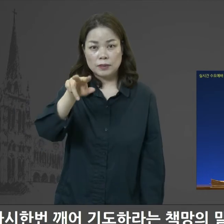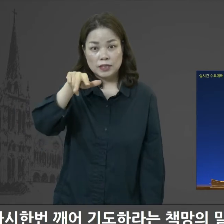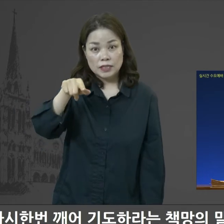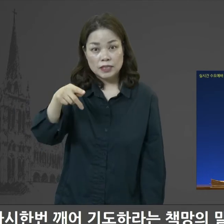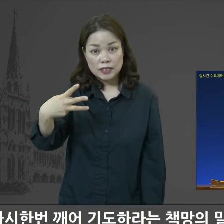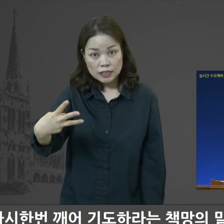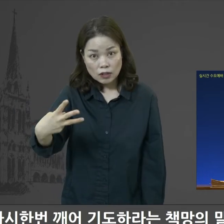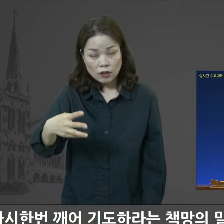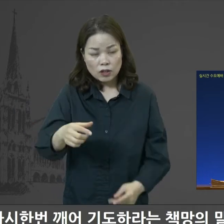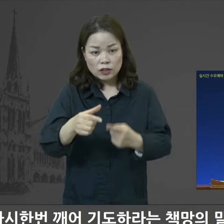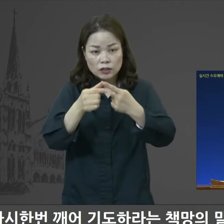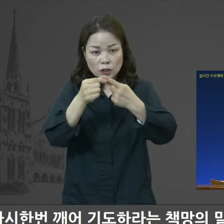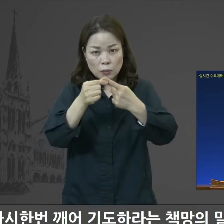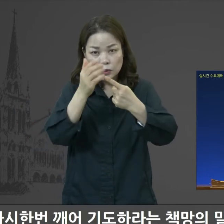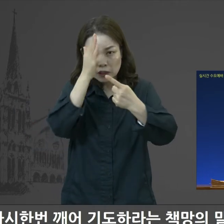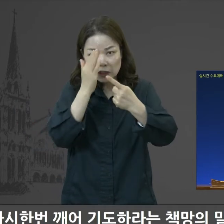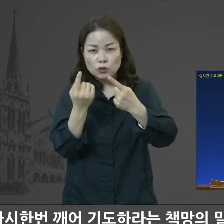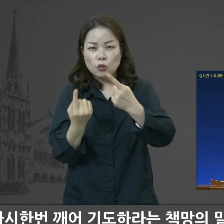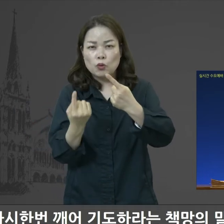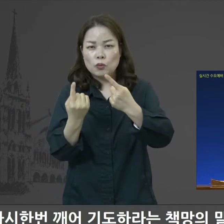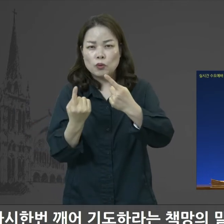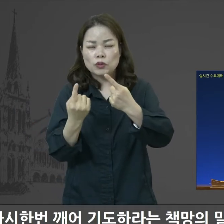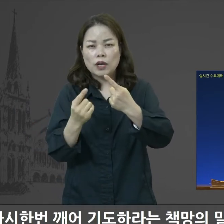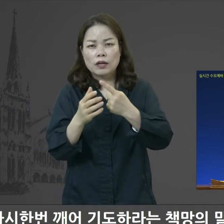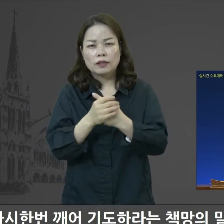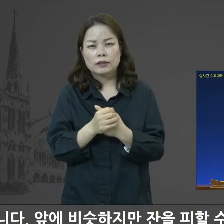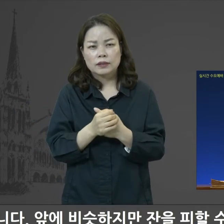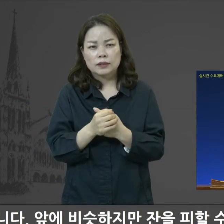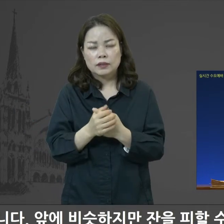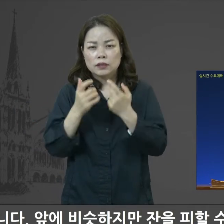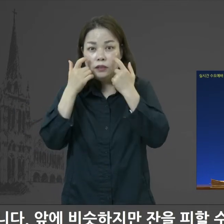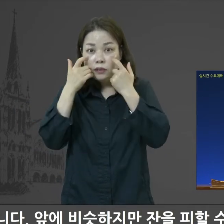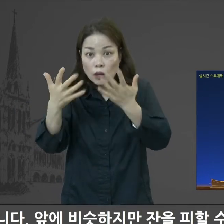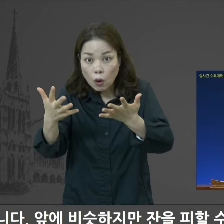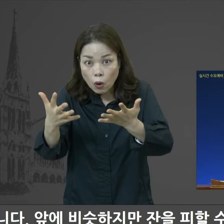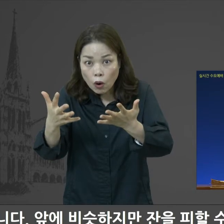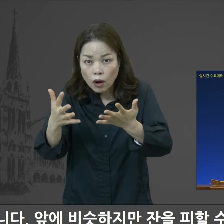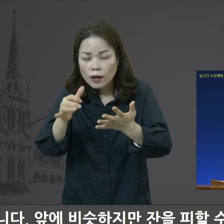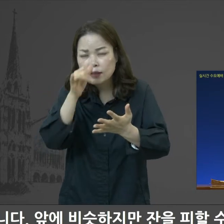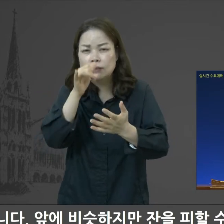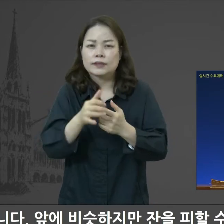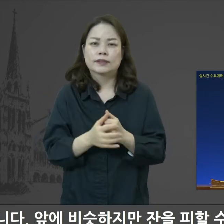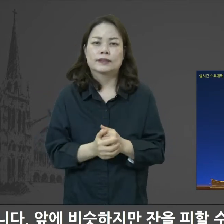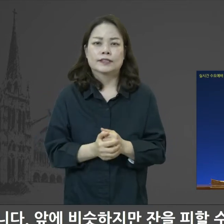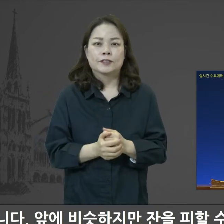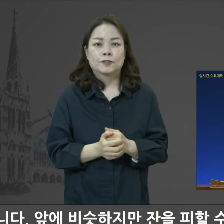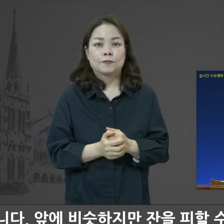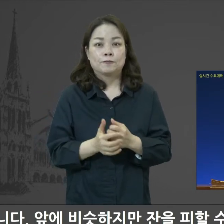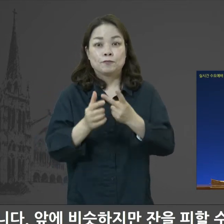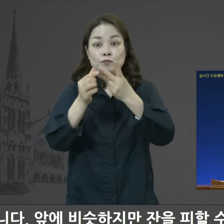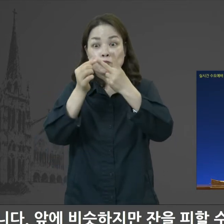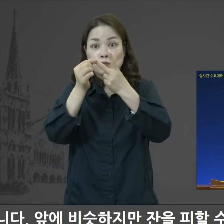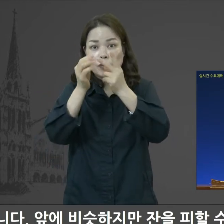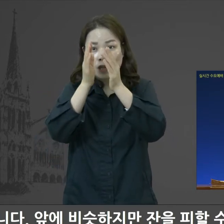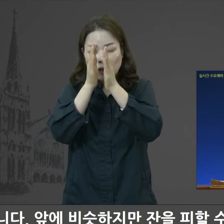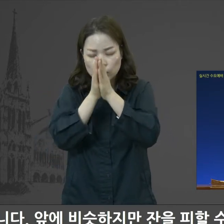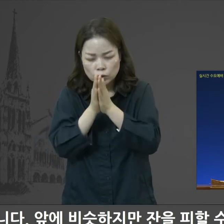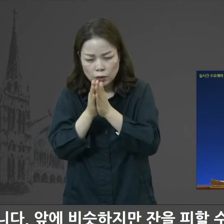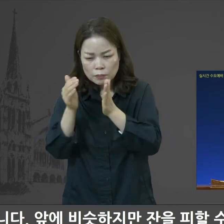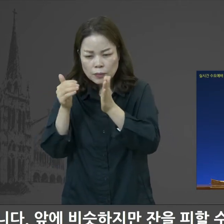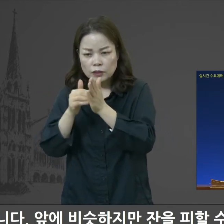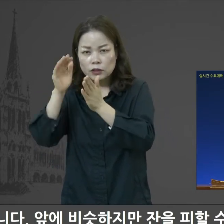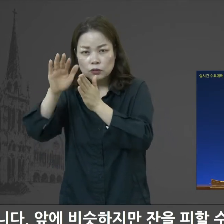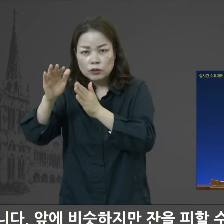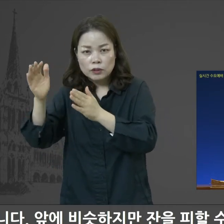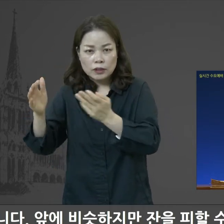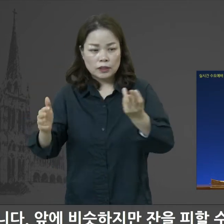번째 기도보다 어떤 의식이 분명해진 것 같습니다. 두 번째 기도가 마친 후에 예수님은